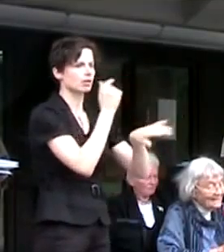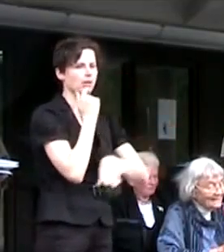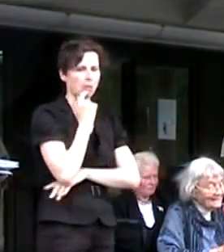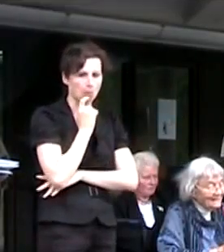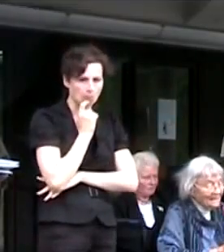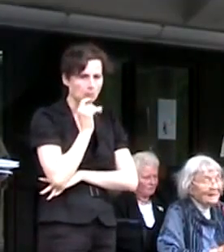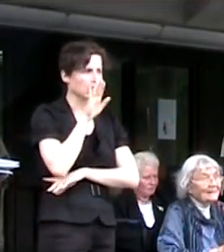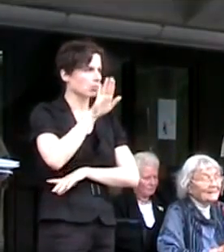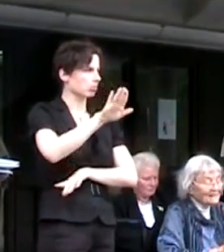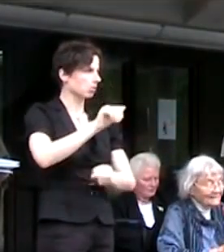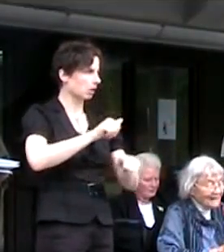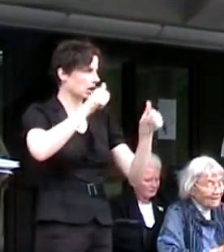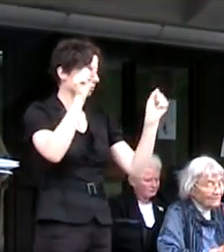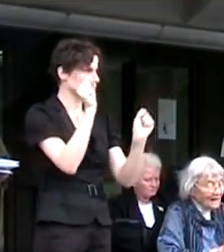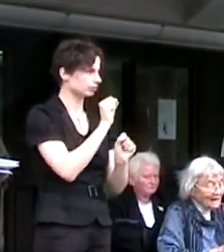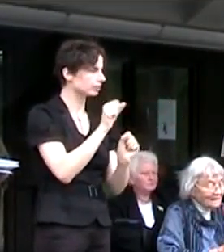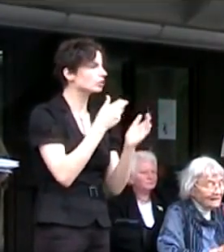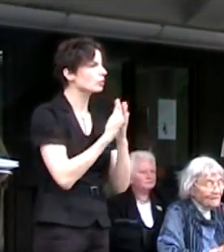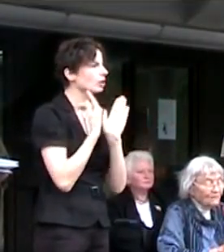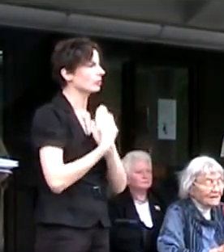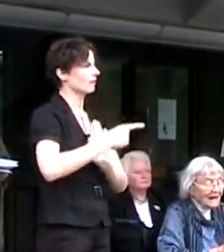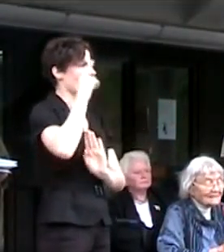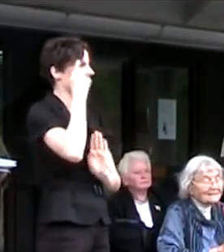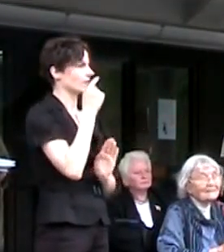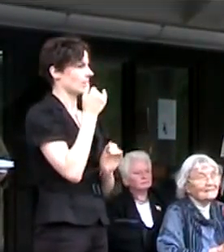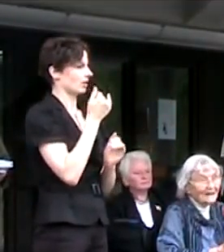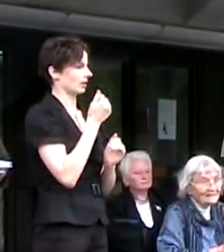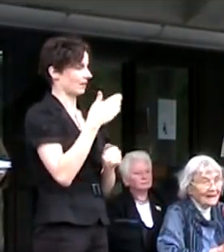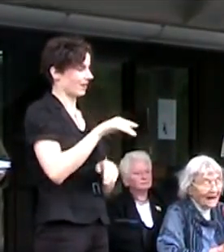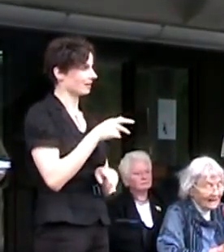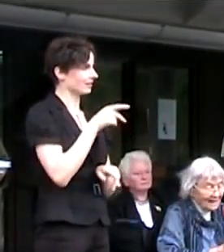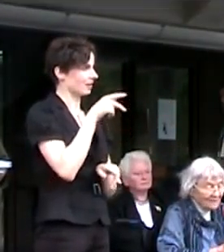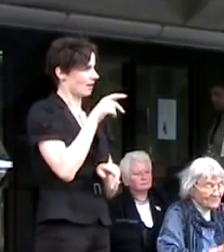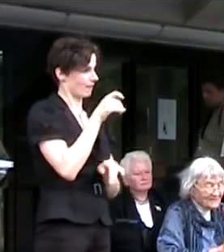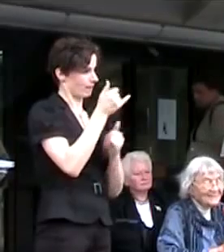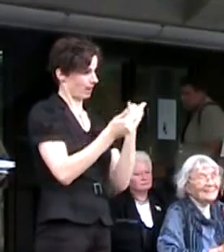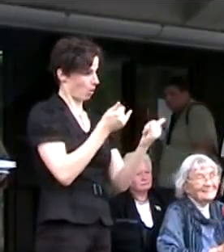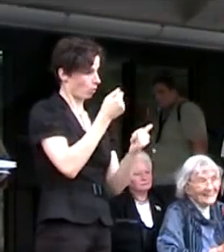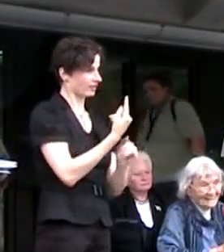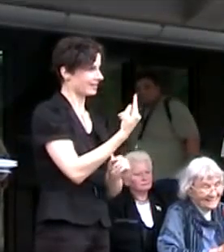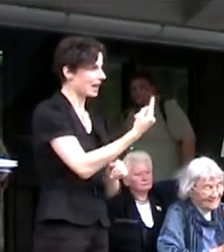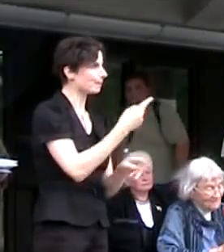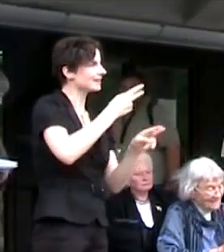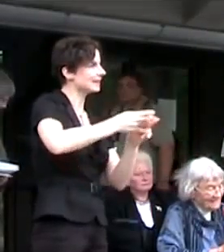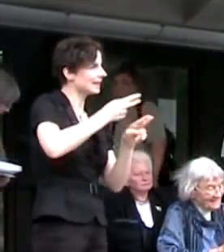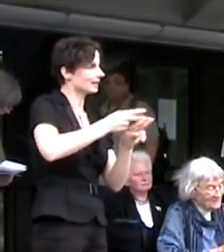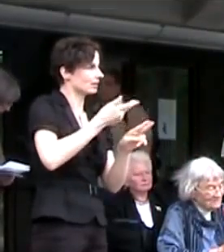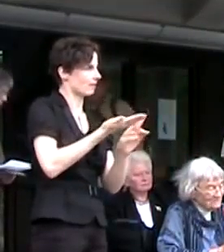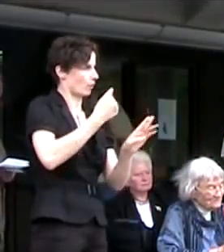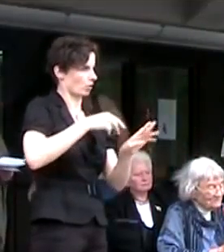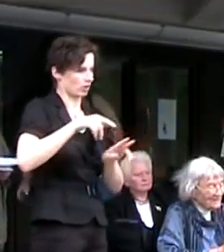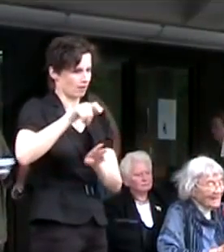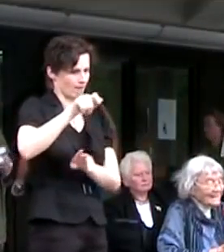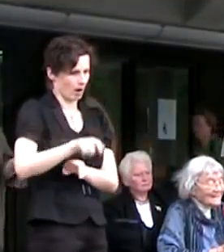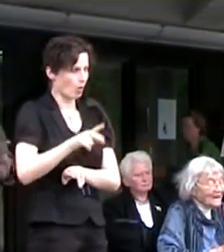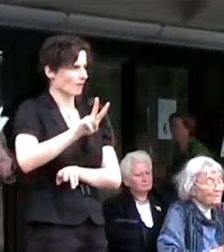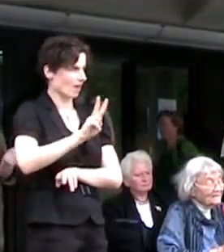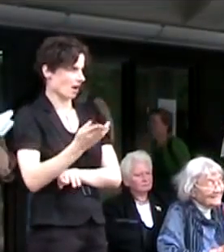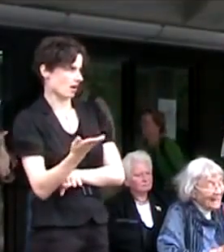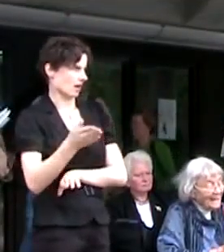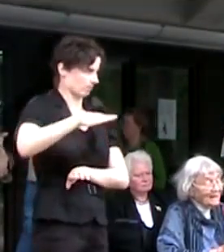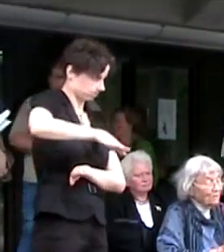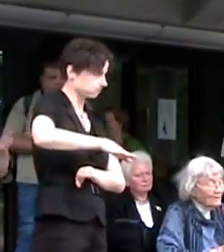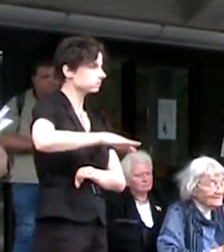als Nichte ihrer in Grafeneck vergasten Tante Anna. Danke, liebe Sigrid. Dass